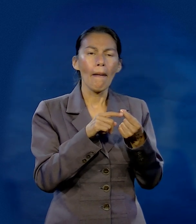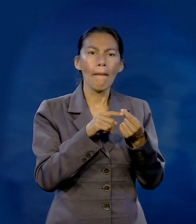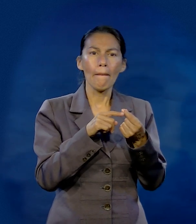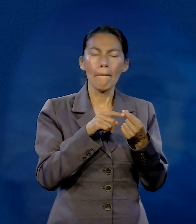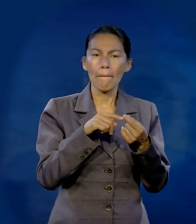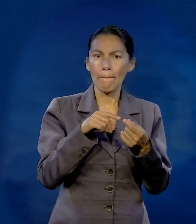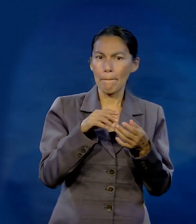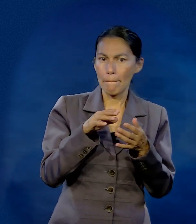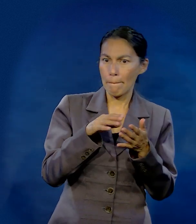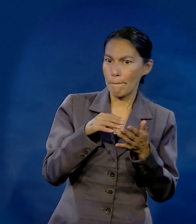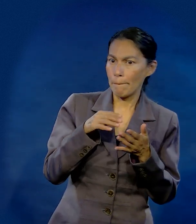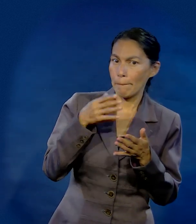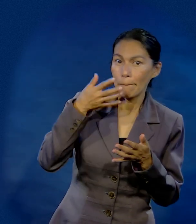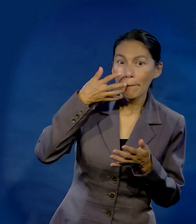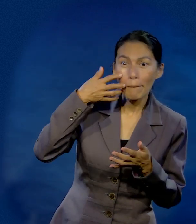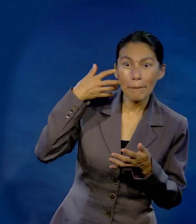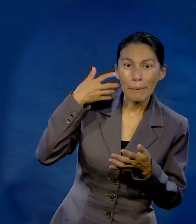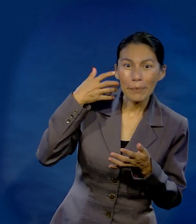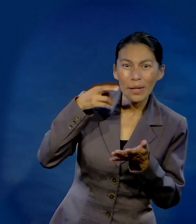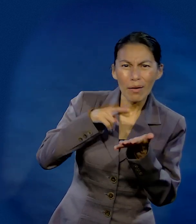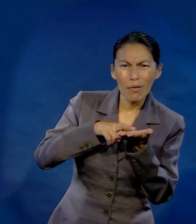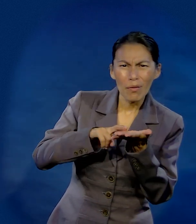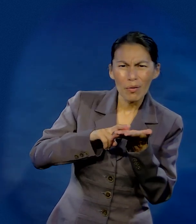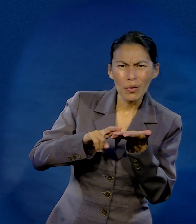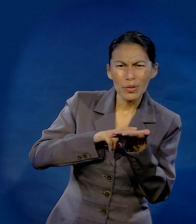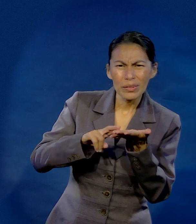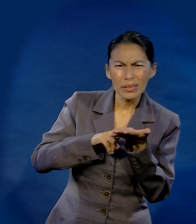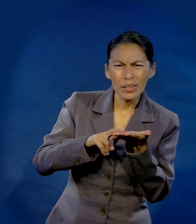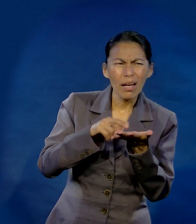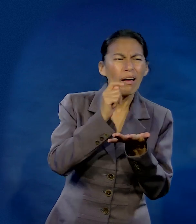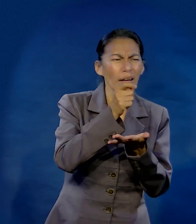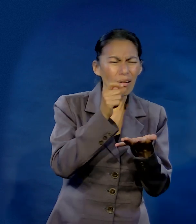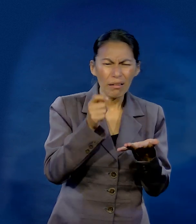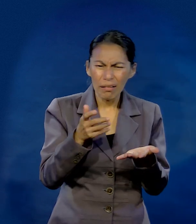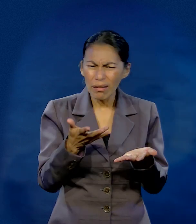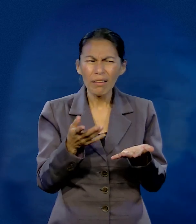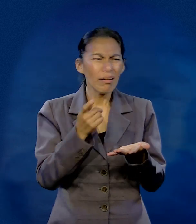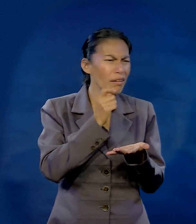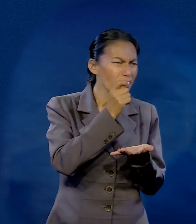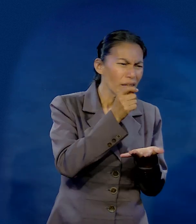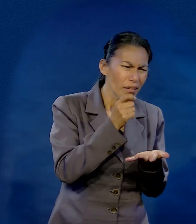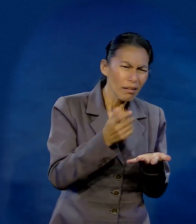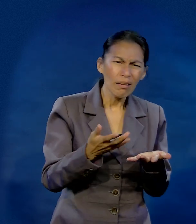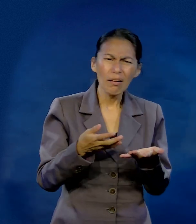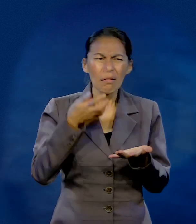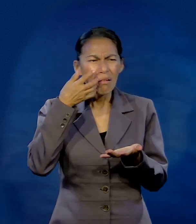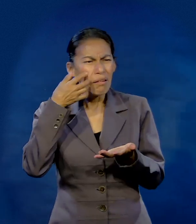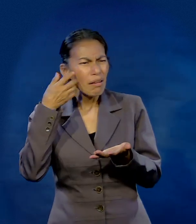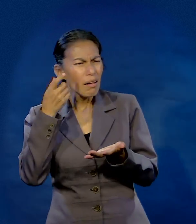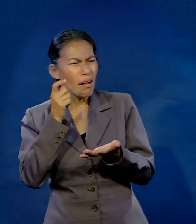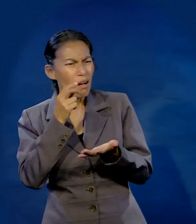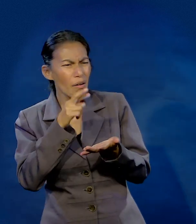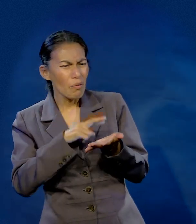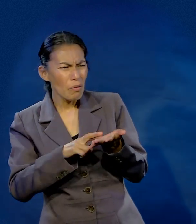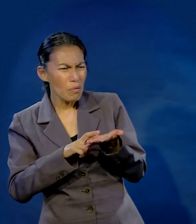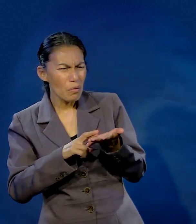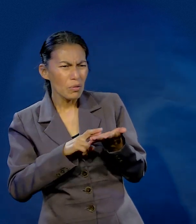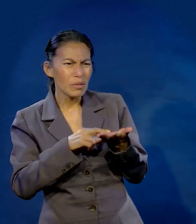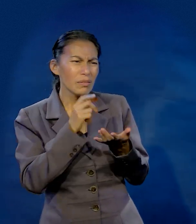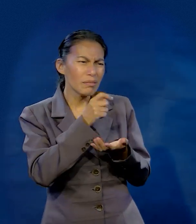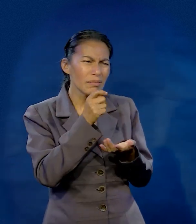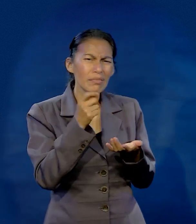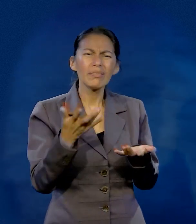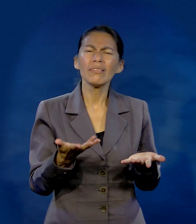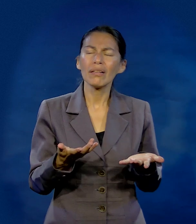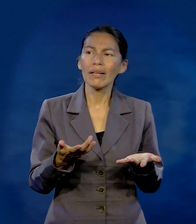y no se encontraba y solo faltaba uno y quién será la Pantera Rosa y